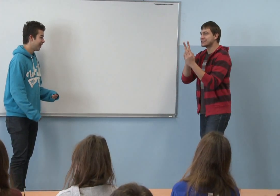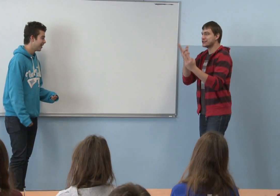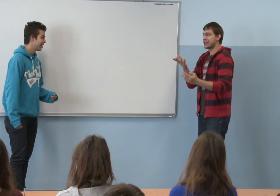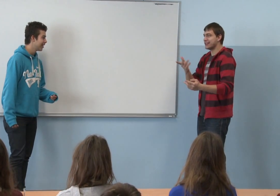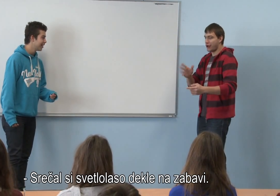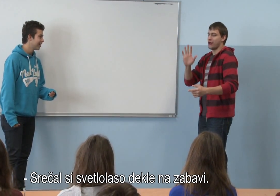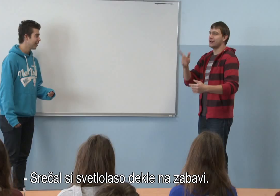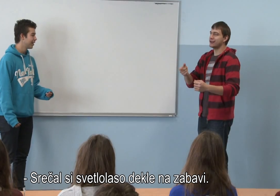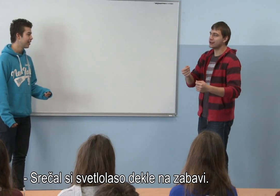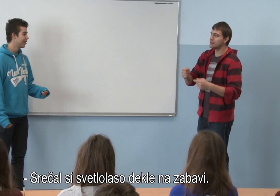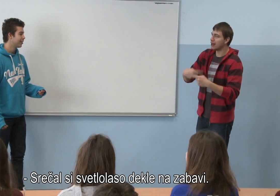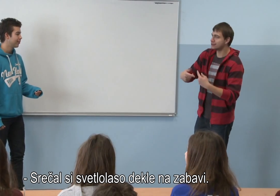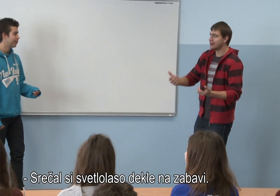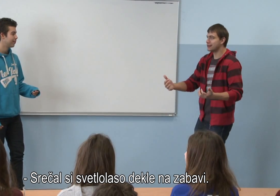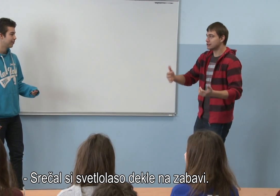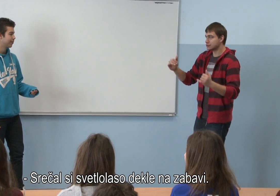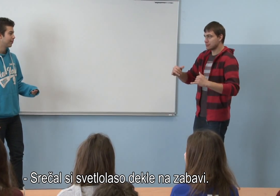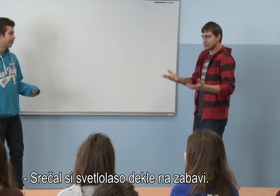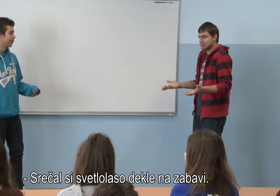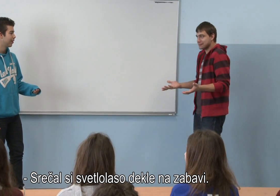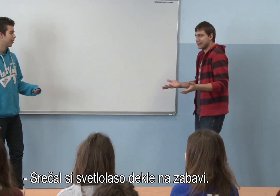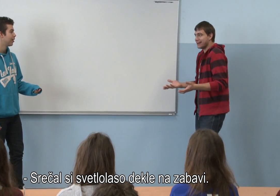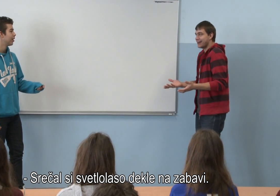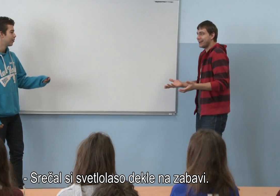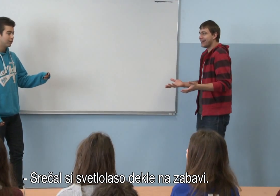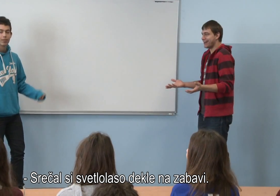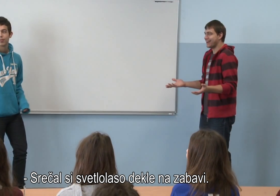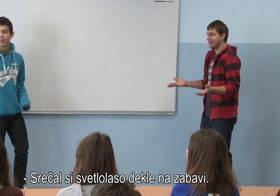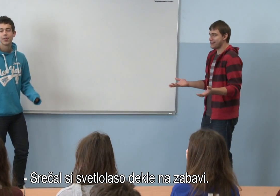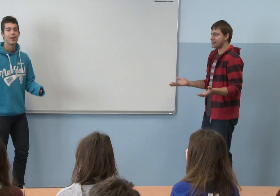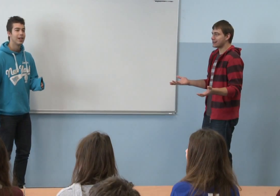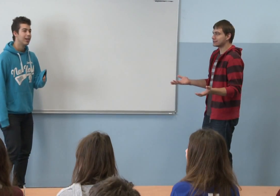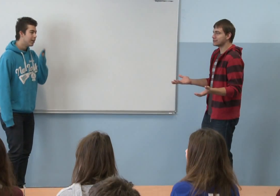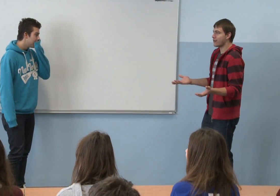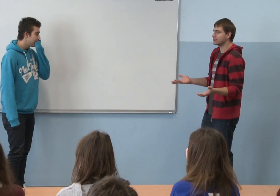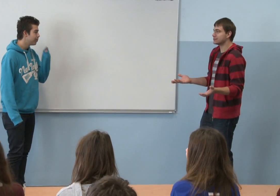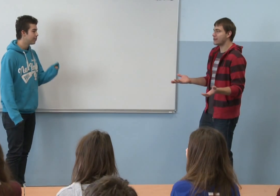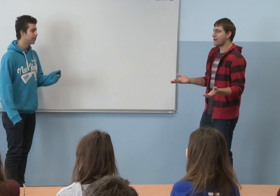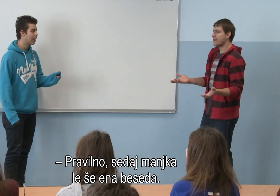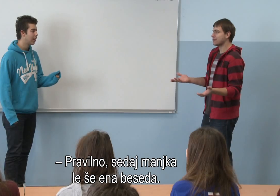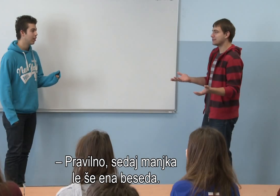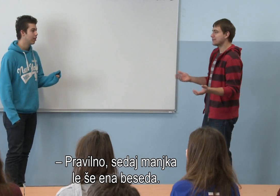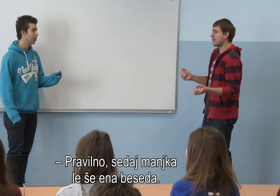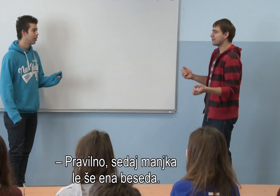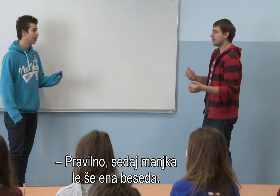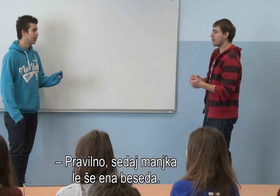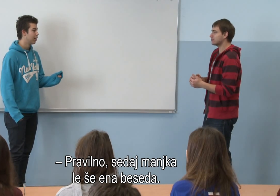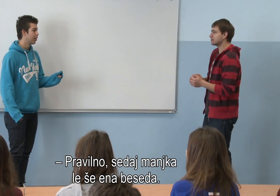Aha, srečal si blondno dekle na zabavi. Okej. Zdaj še samo ena beseda manjka, samo ena beseda.